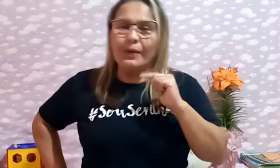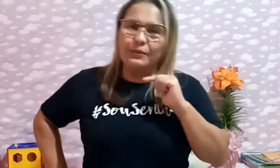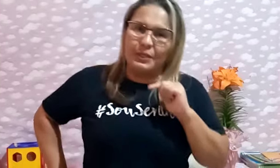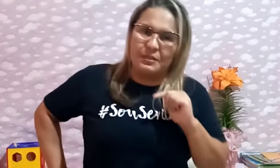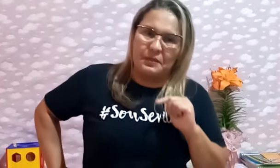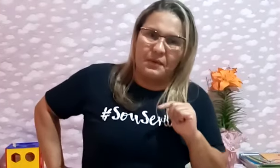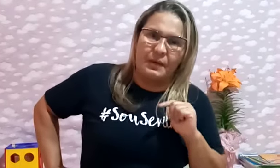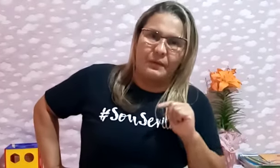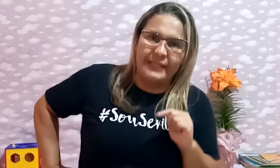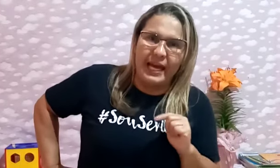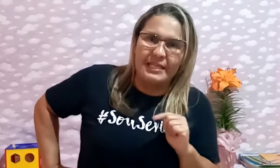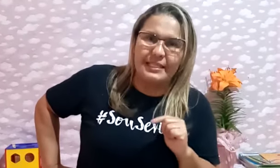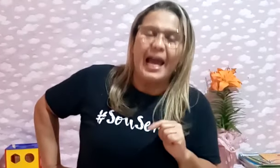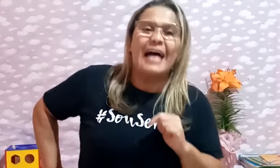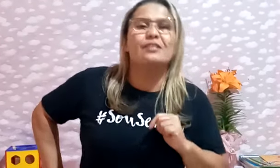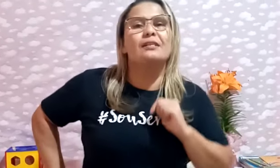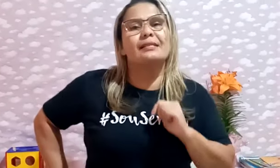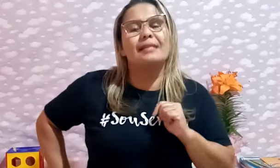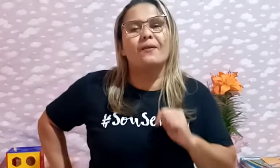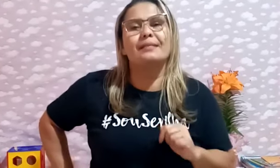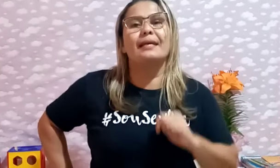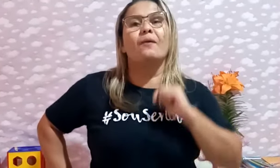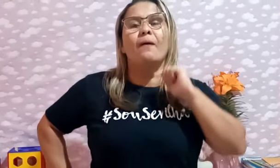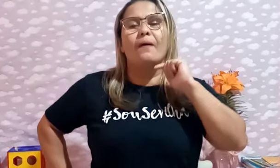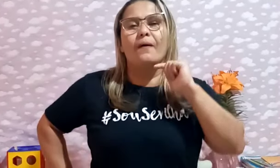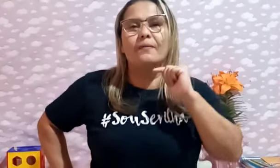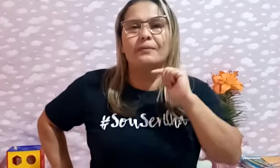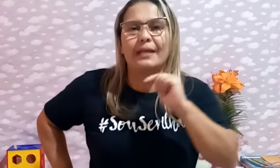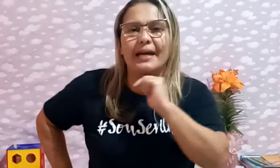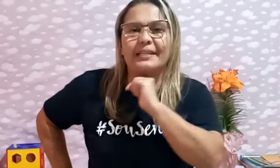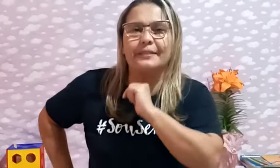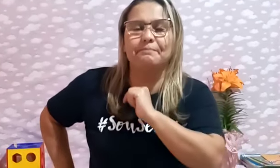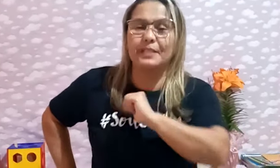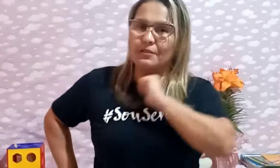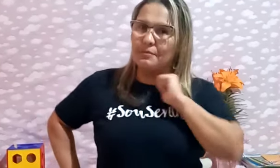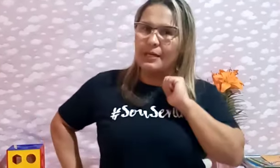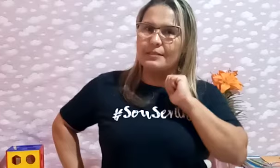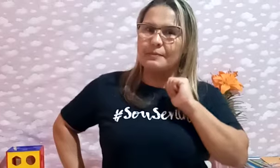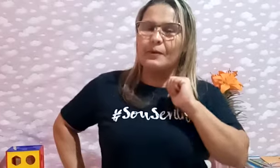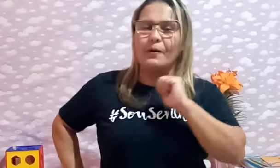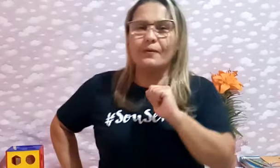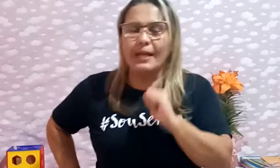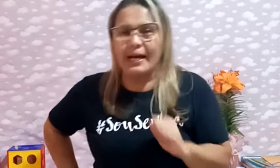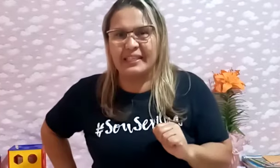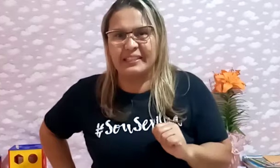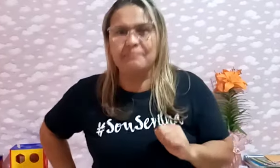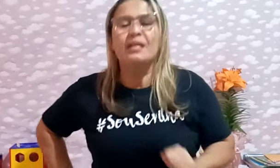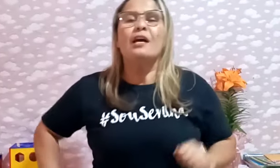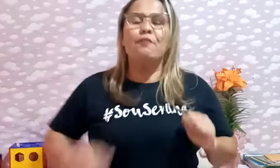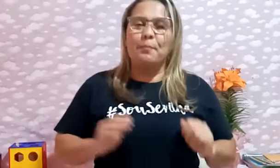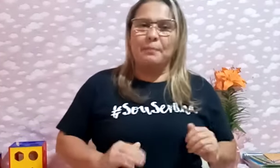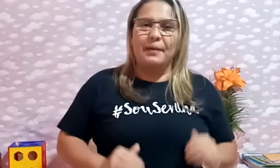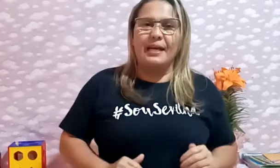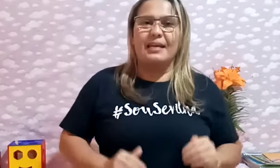Enquanto isso não acontece, as nossas aulas serão online. Isso mesmo, online. Eu vou preparar